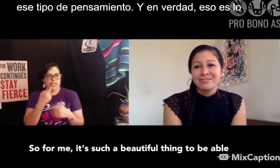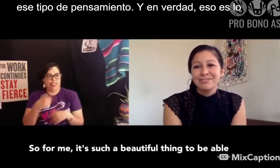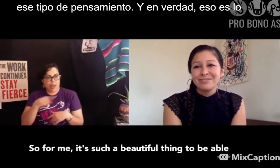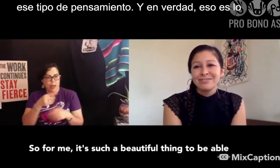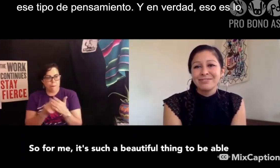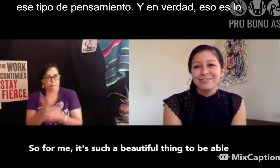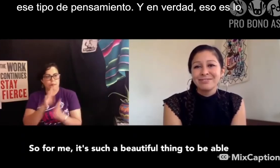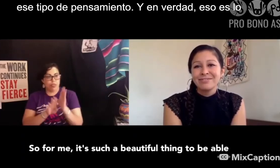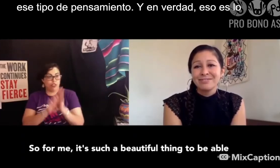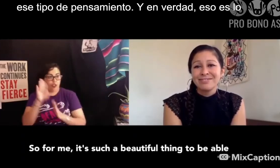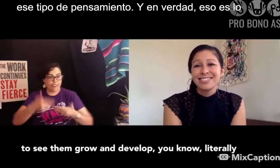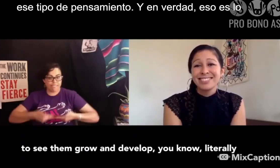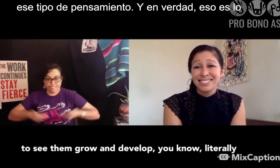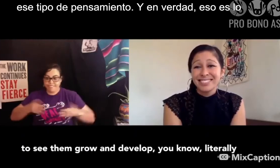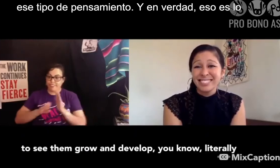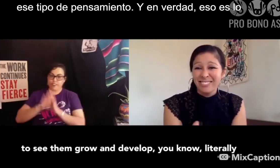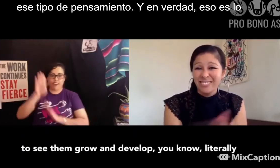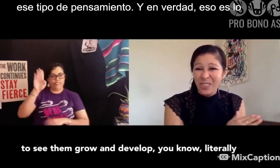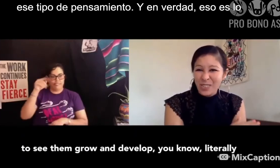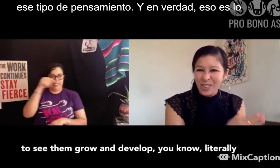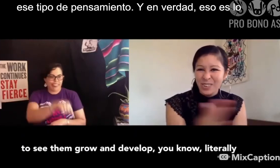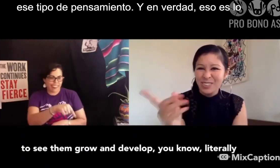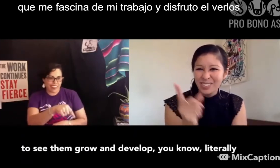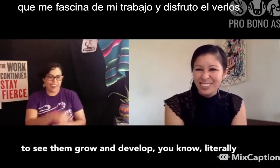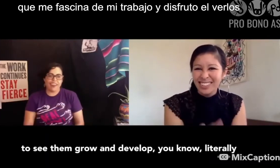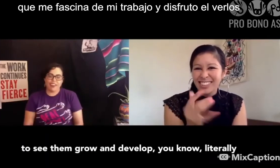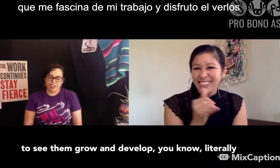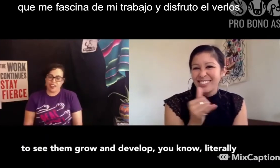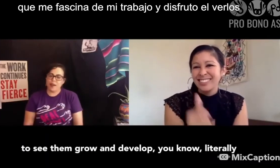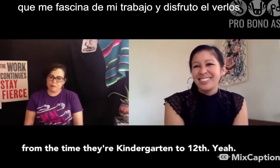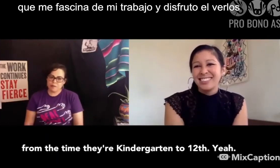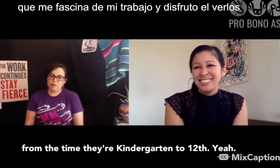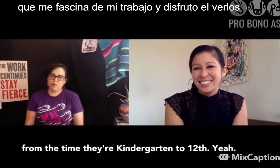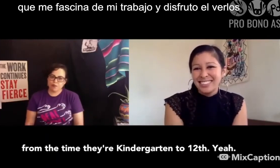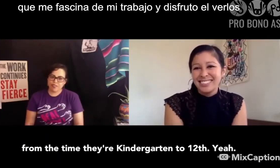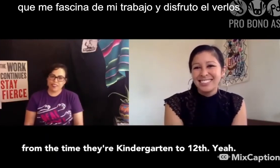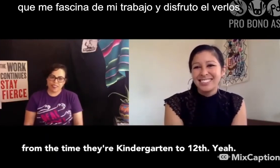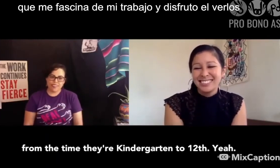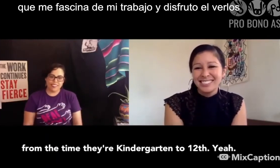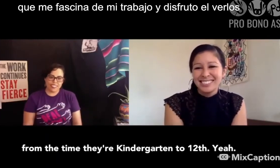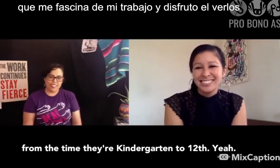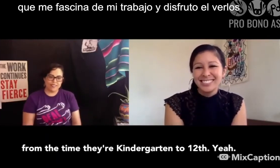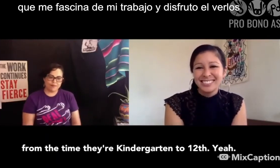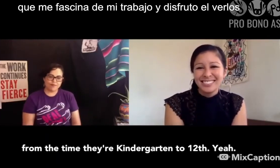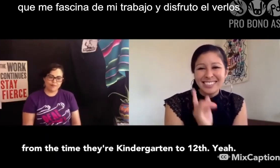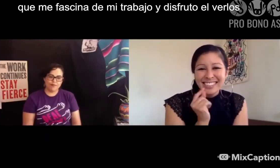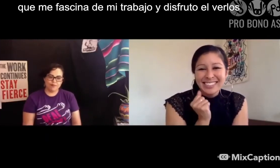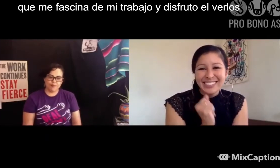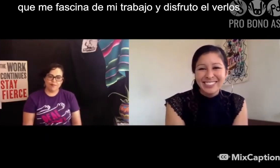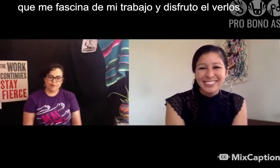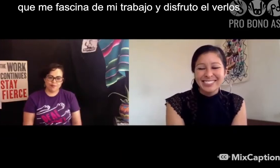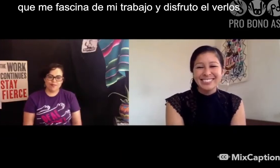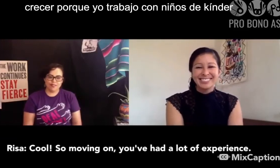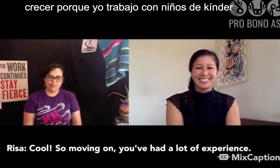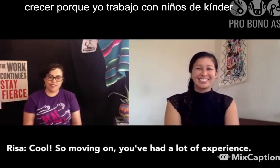tipo de pensamiento. Y en verdad eso es lo que me fascina de mi trabajo y disfruto,